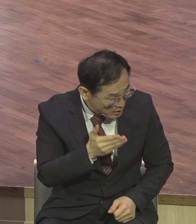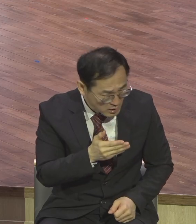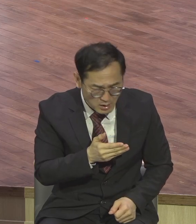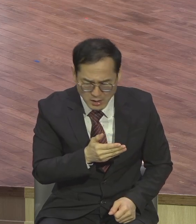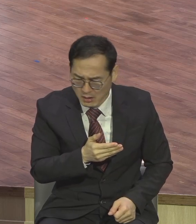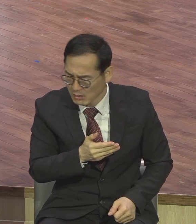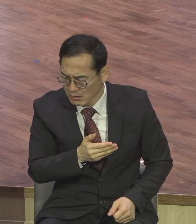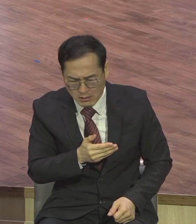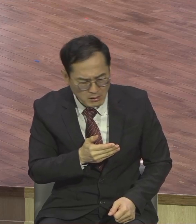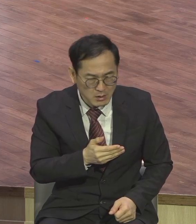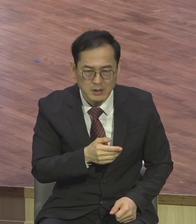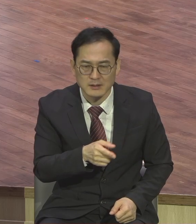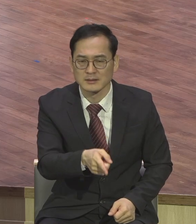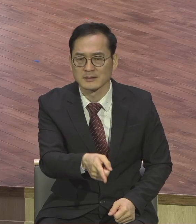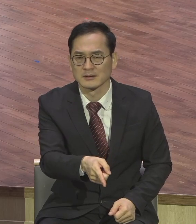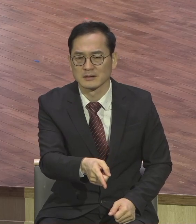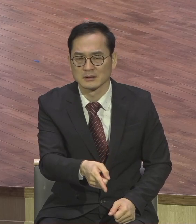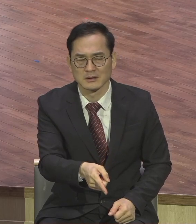그런데 지금 시대에도